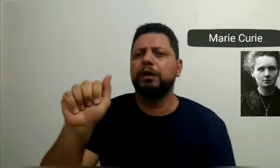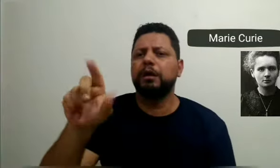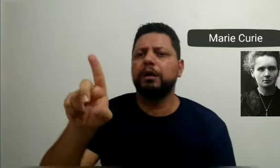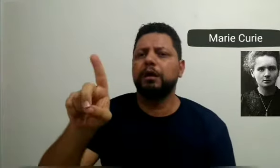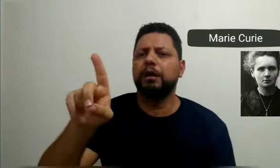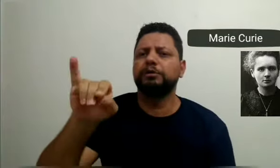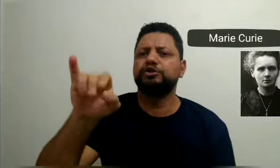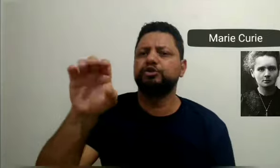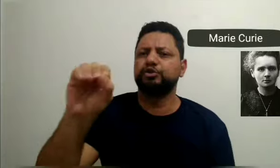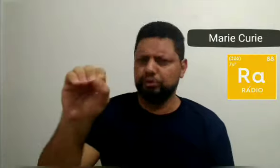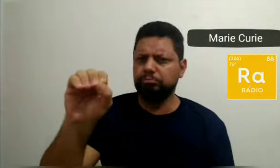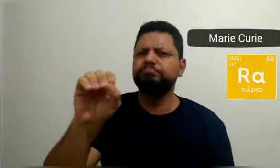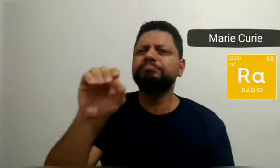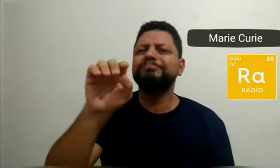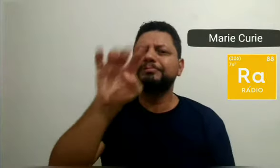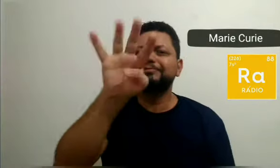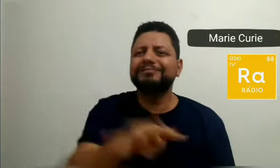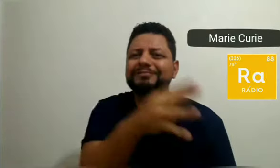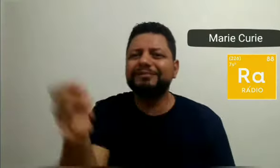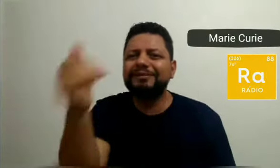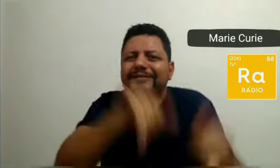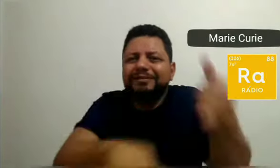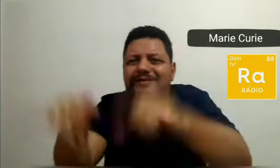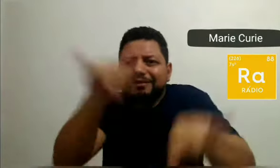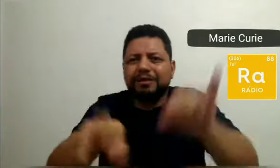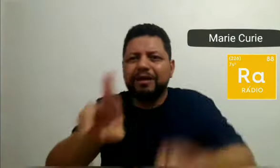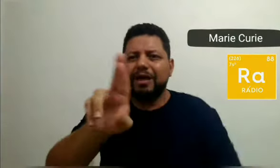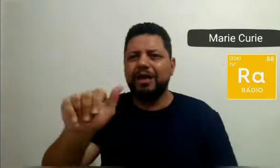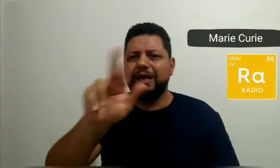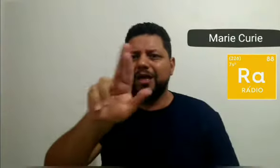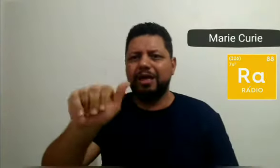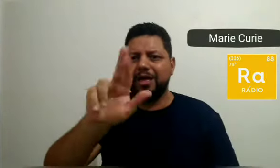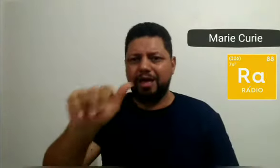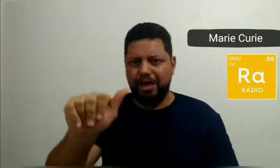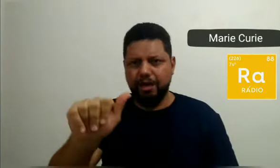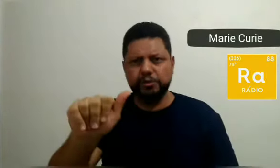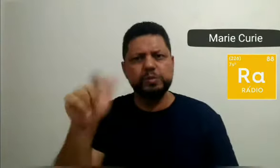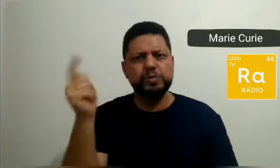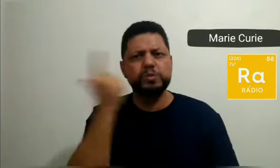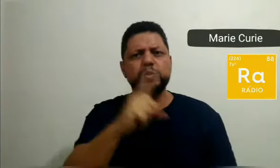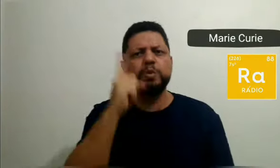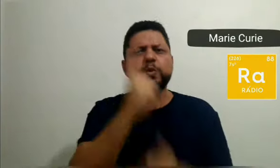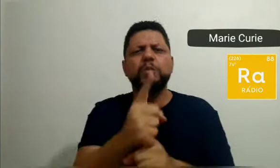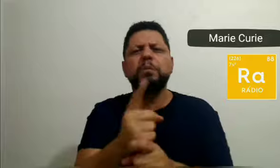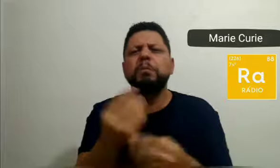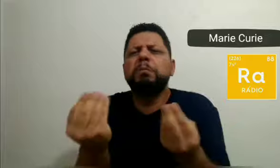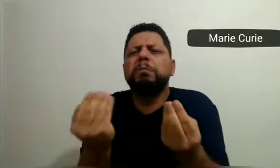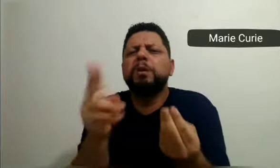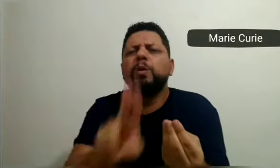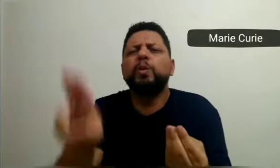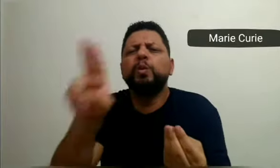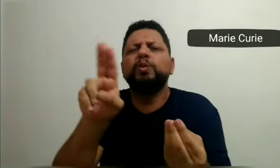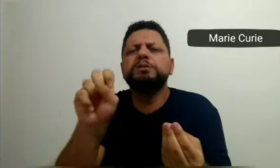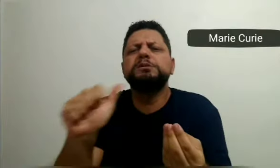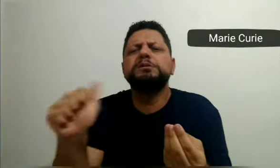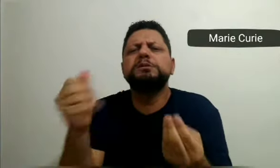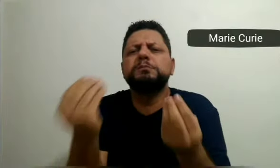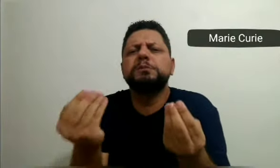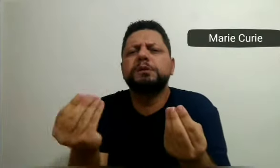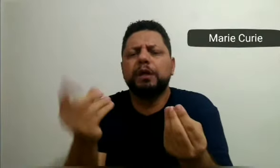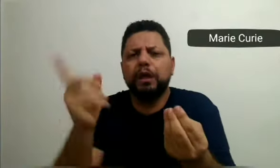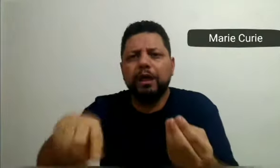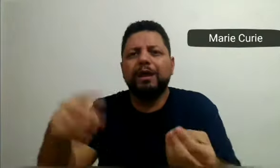o elemento químico rádio, conhecido na tabela periódica pelo símbolo Ra, e